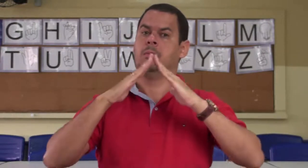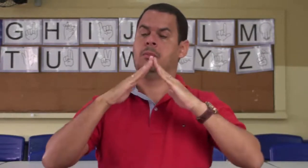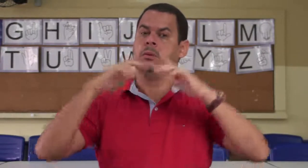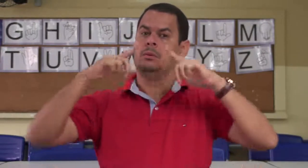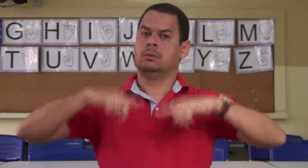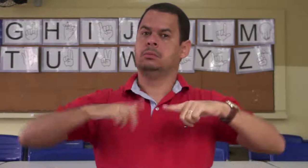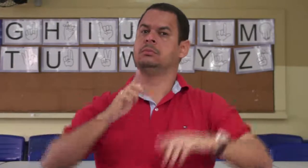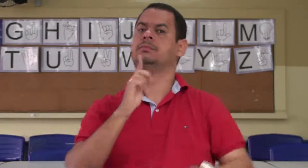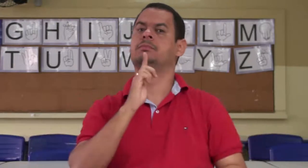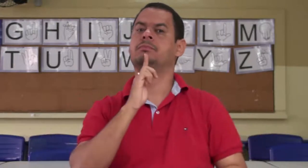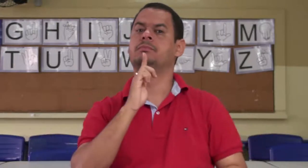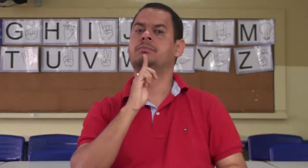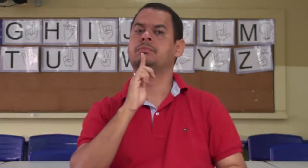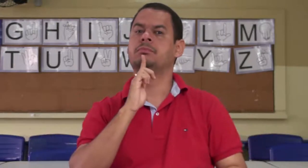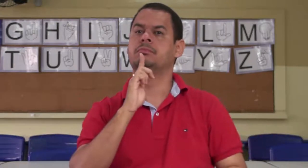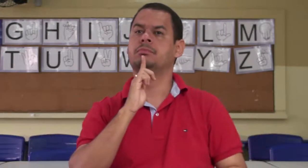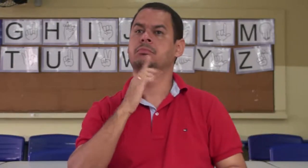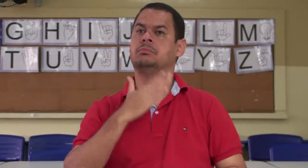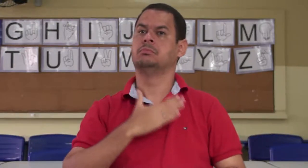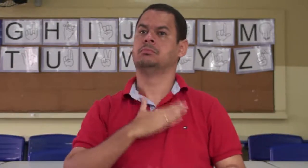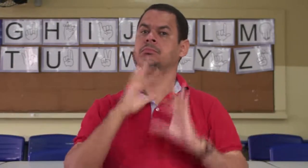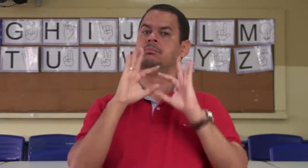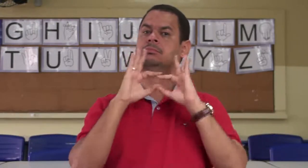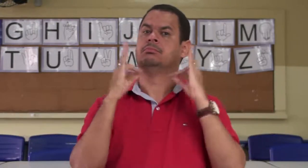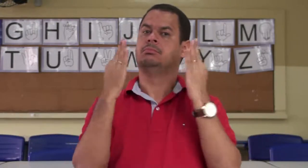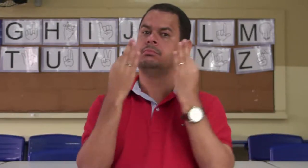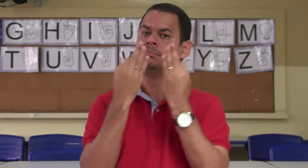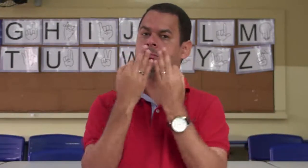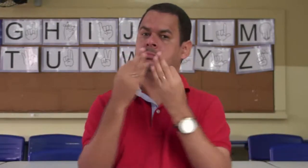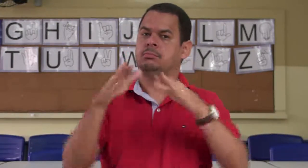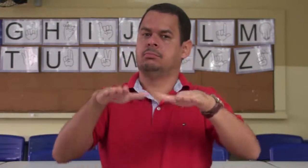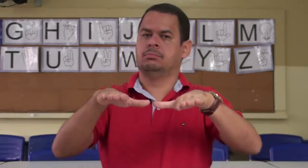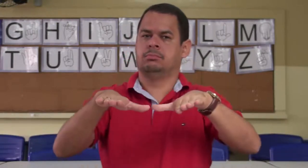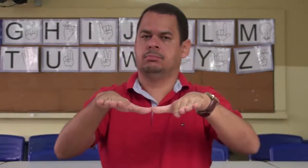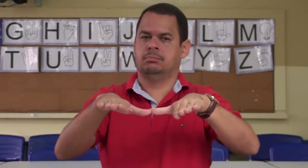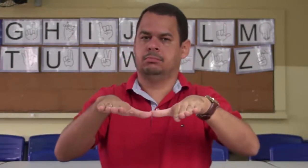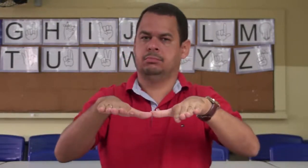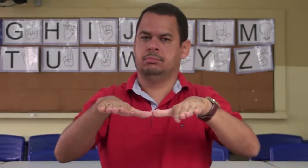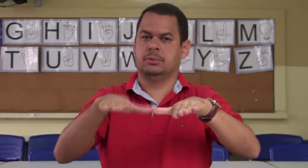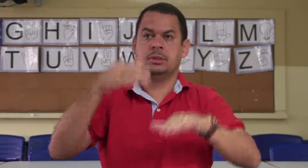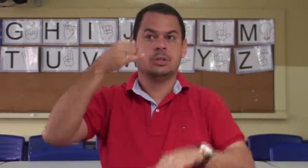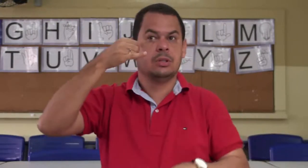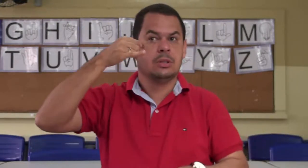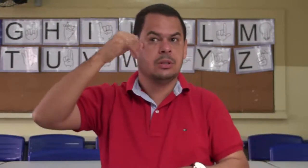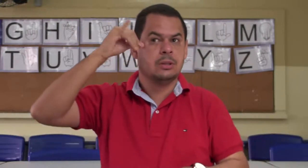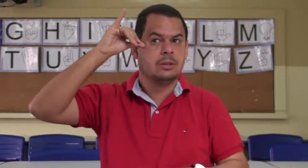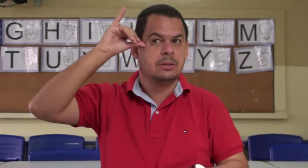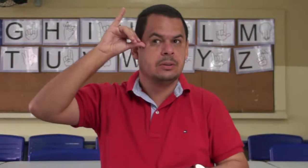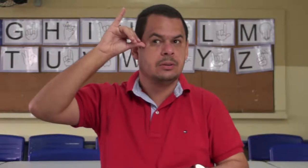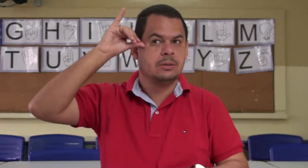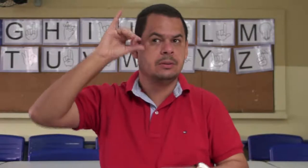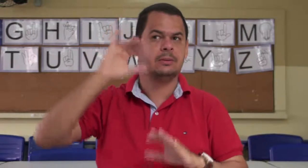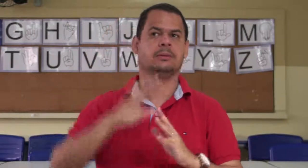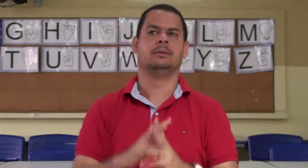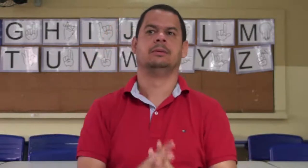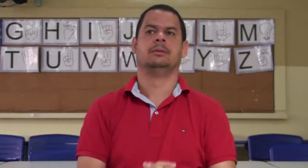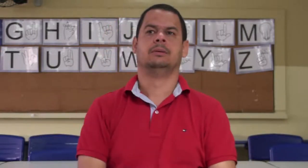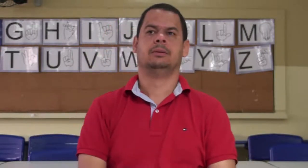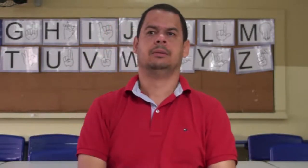tenho pós-graduação, moro em Garanhuns, minha família é de São João, moro na área rural